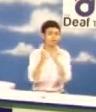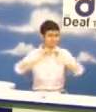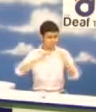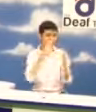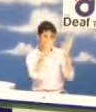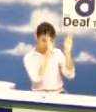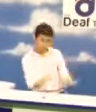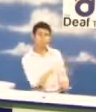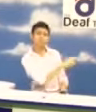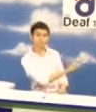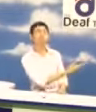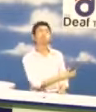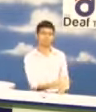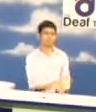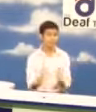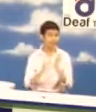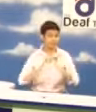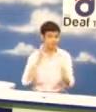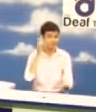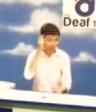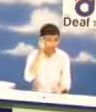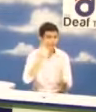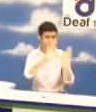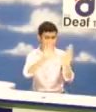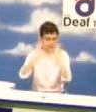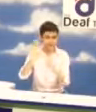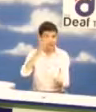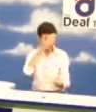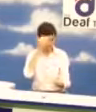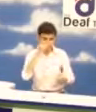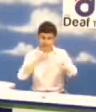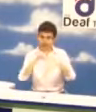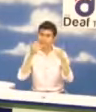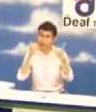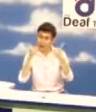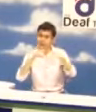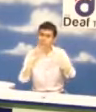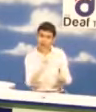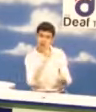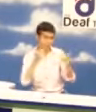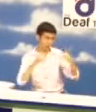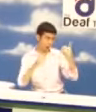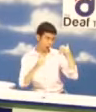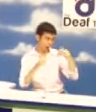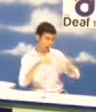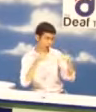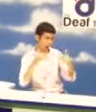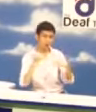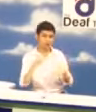ที่นี่คะ จริงๆแรงบันดาลใจแต่แรกก็คือว่าตัวเองนั้นได้เข้าไปคุกคลีกับคนหูหนวกนะคะก็คือมีโอกาสเข้าไปช่วยเหลือในการเป็นล่ามภาษ